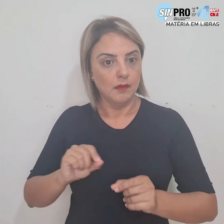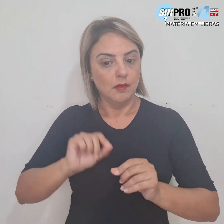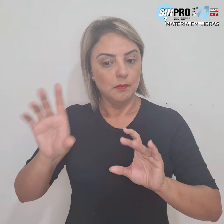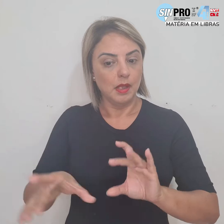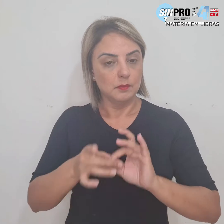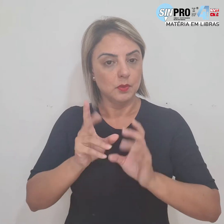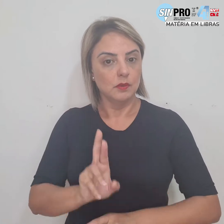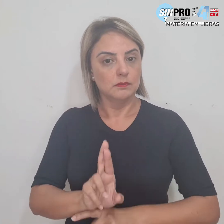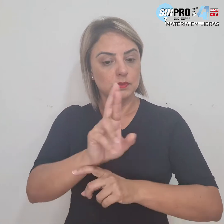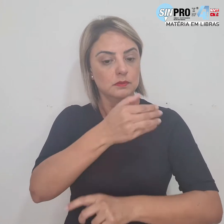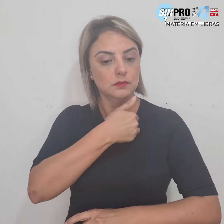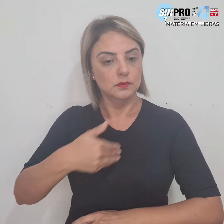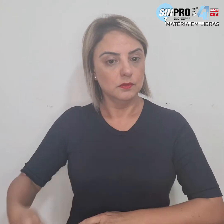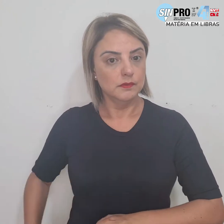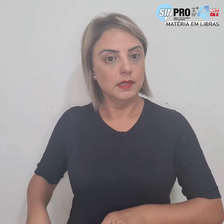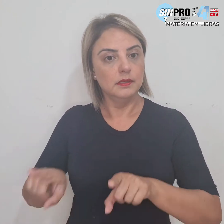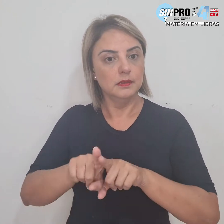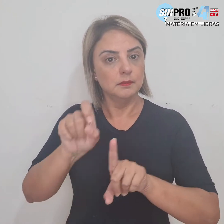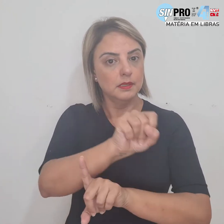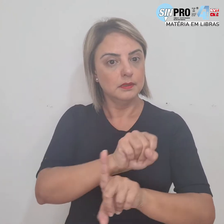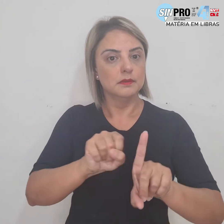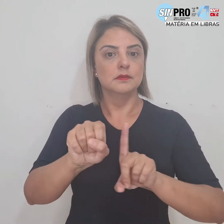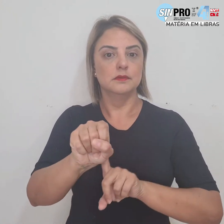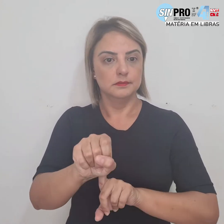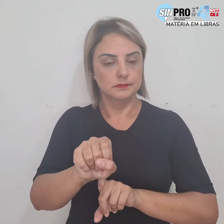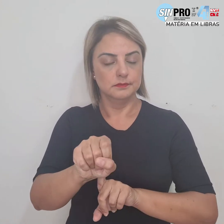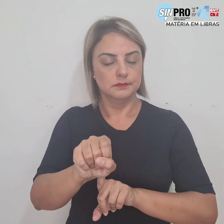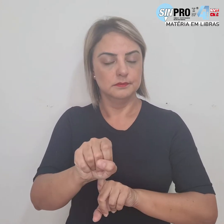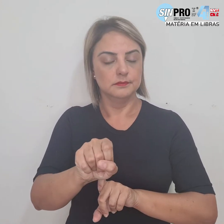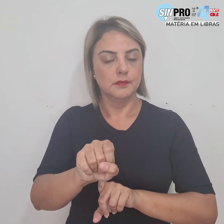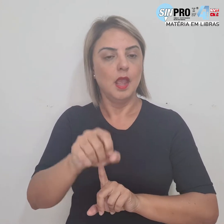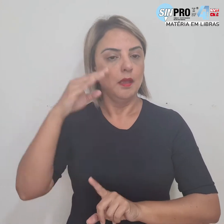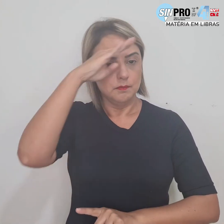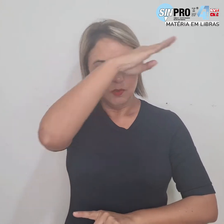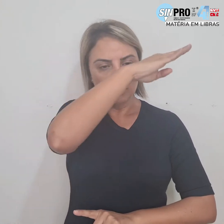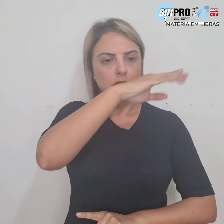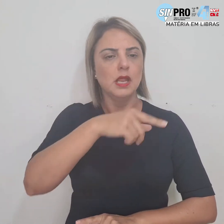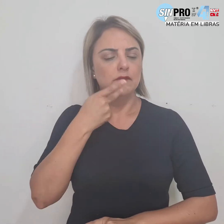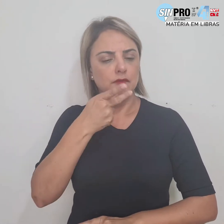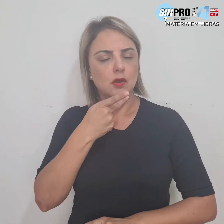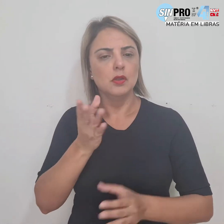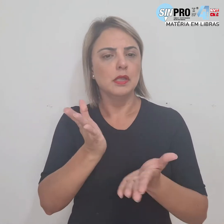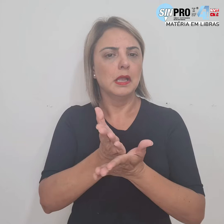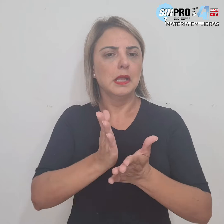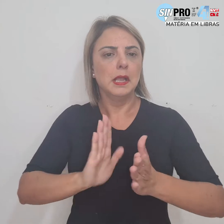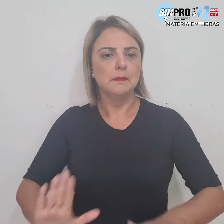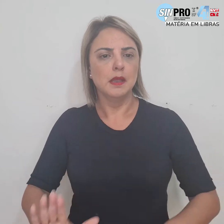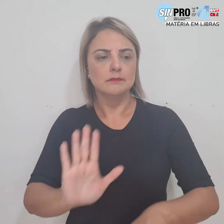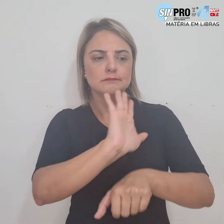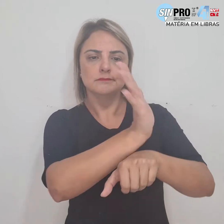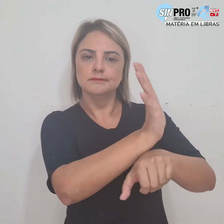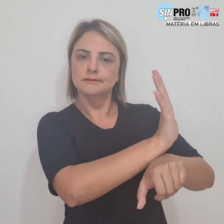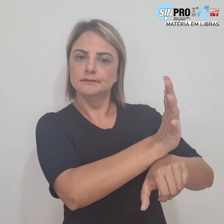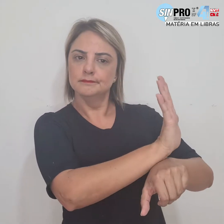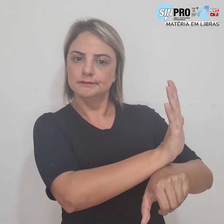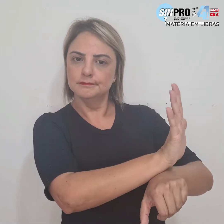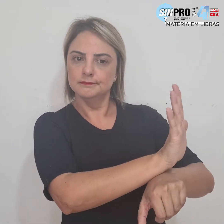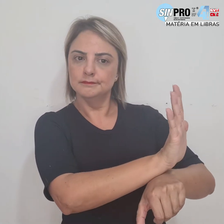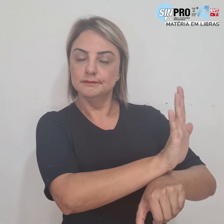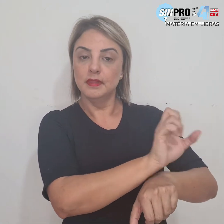por representantes do governo e da sociedade civil. Ele também falou em extinguir a Agência Nacional de Cinema, a Ancine,